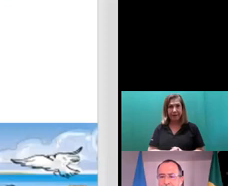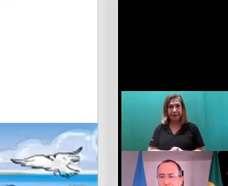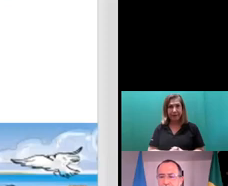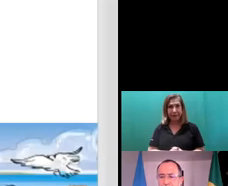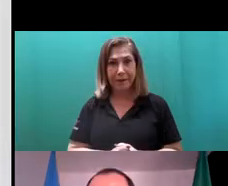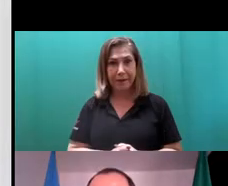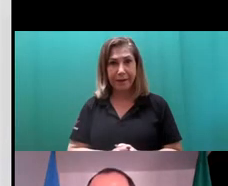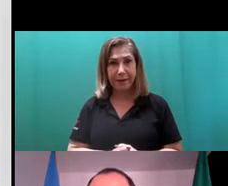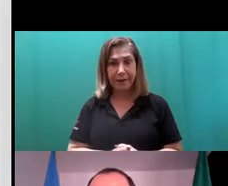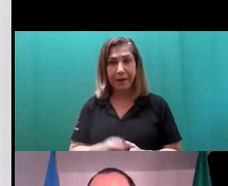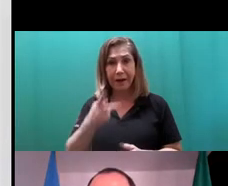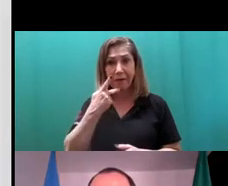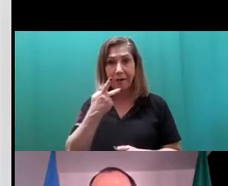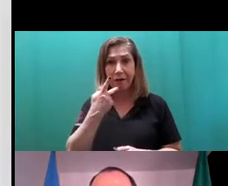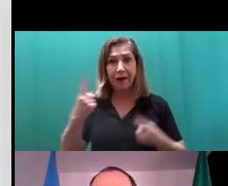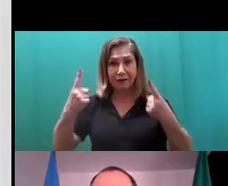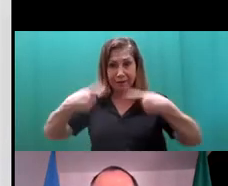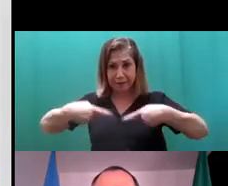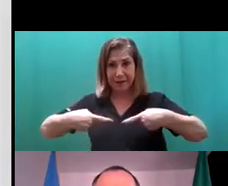Vamos a falar dos desafios